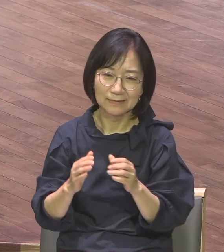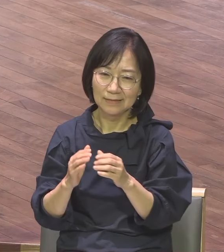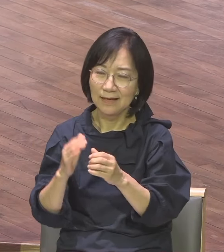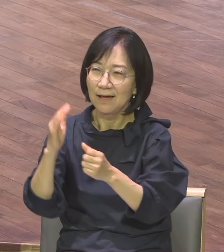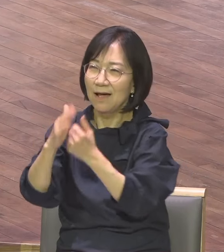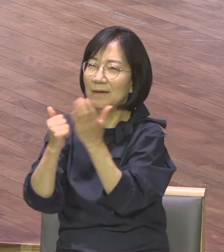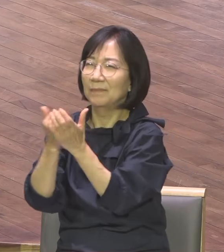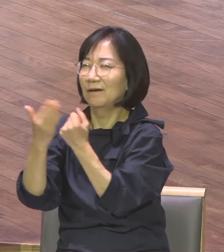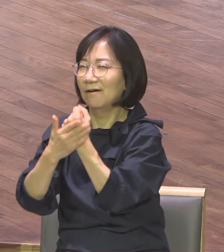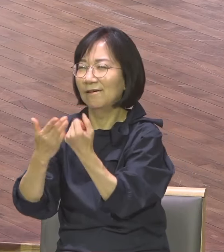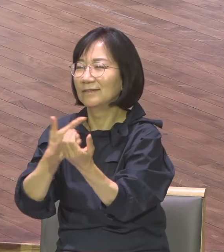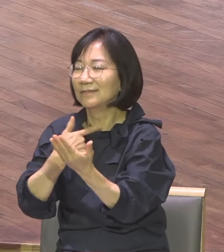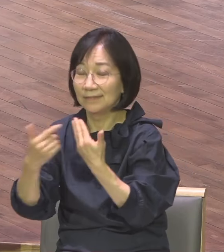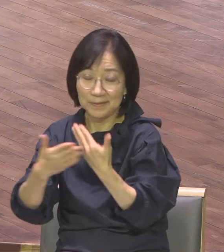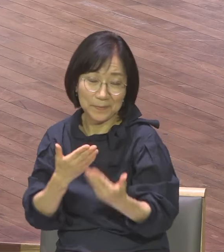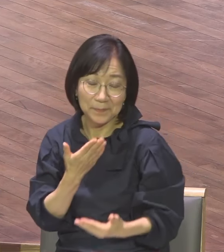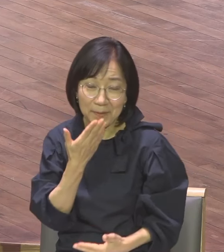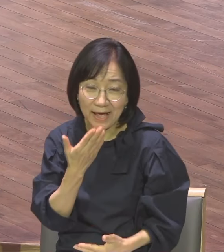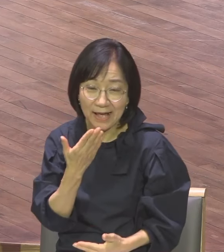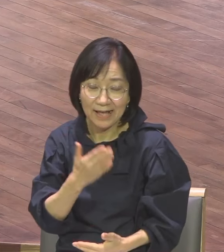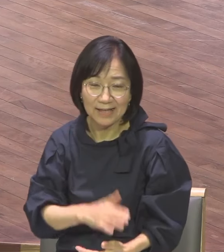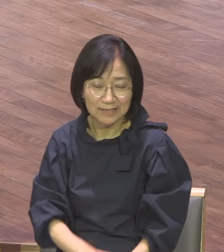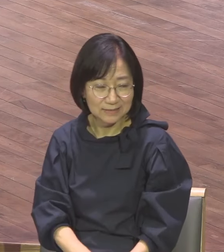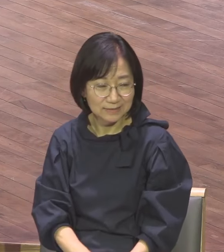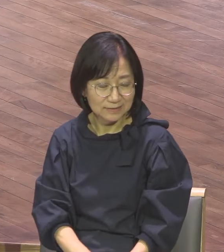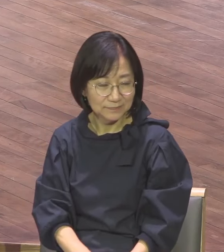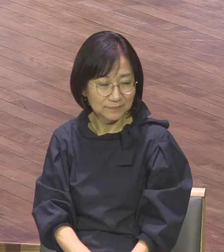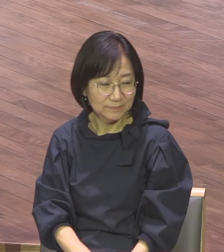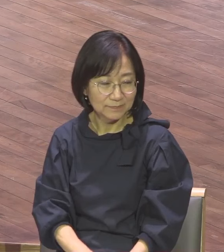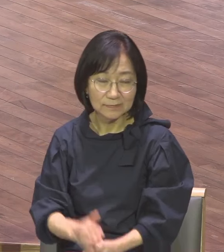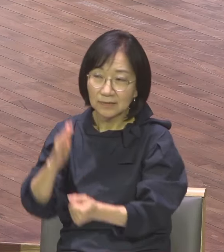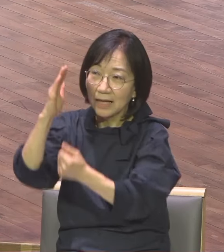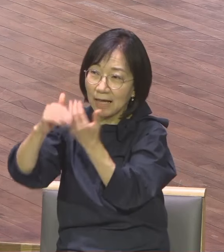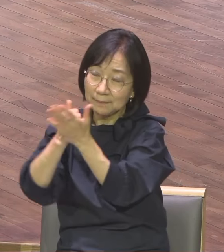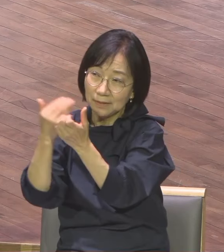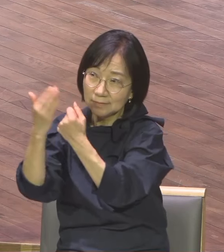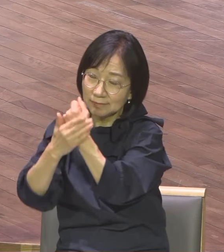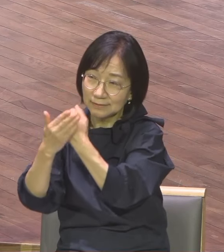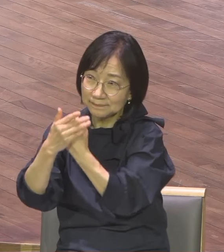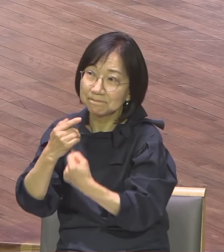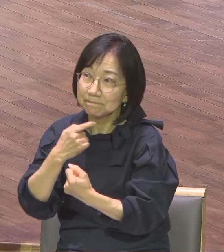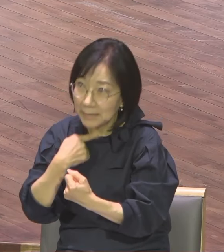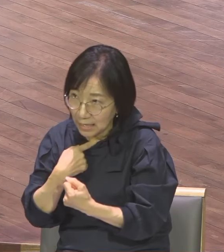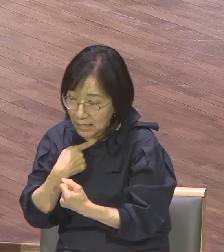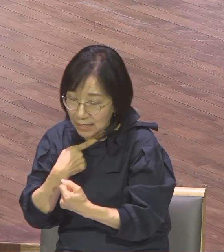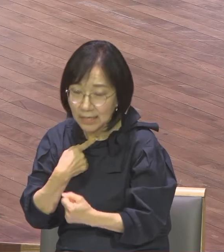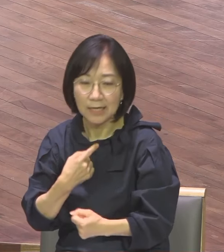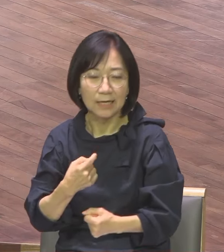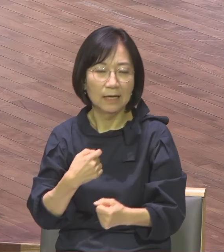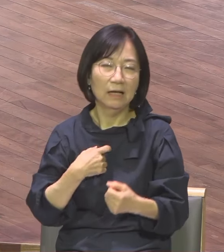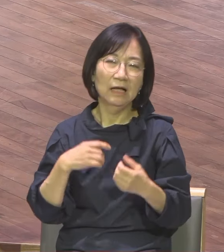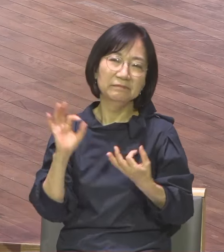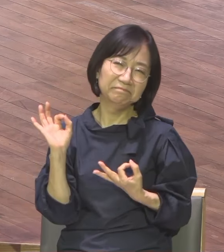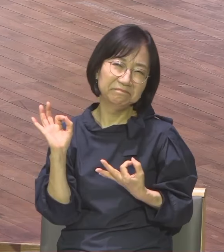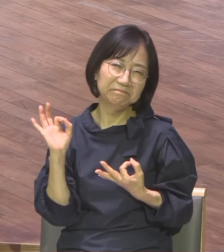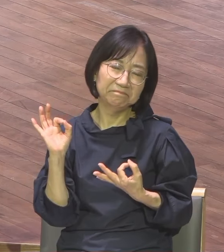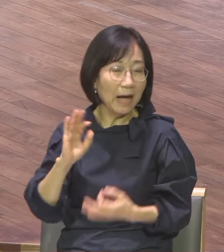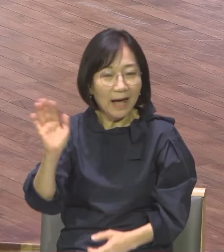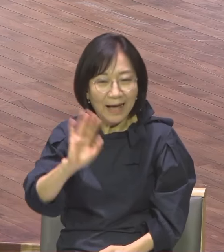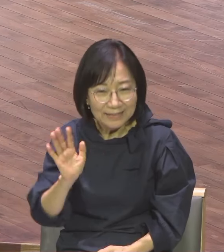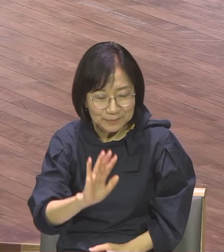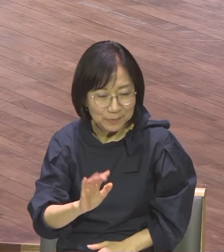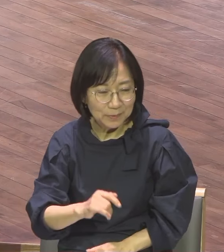체험할 수가 있다. 그리고 하나님의 초월적 은혜를 체험한 사람은요 그 자리에 머물리지 않아요. 이제는